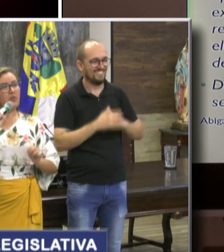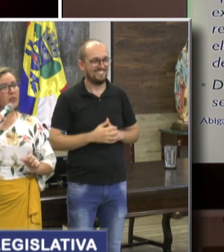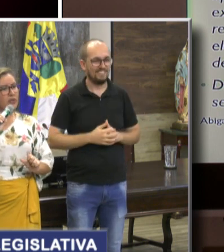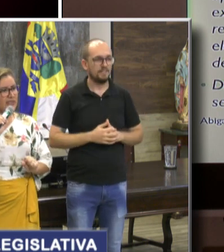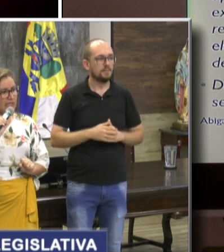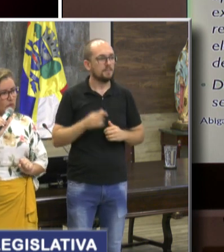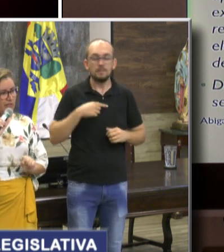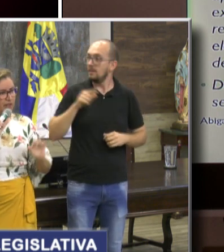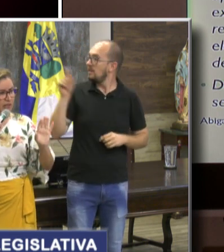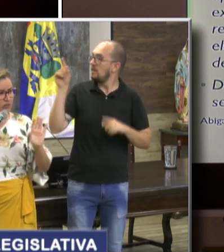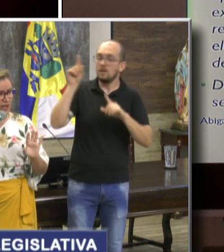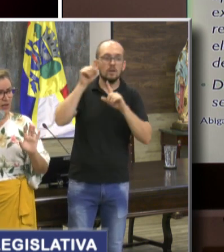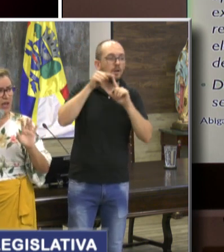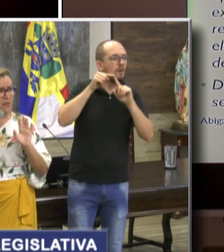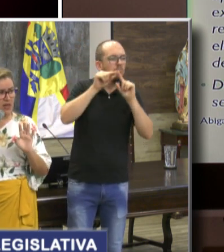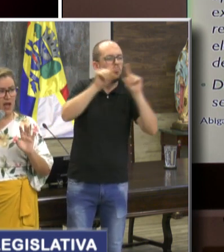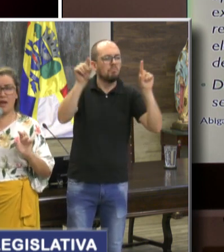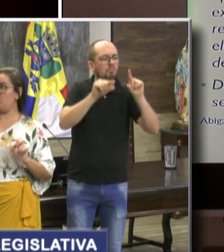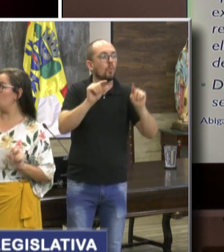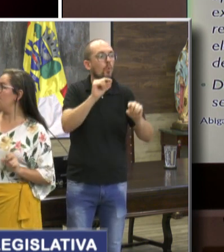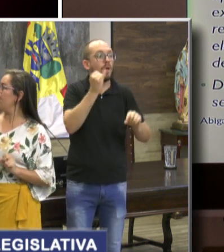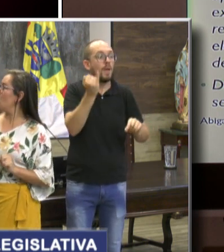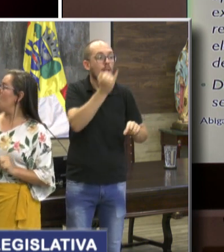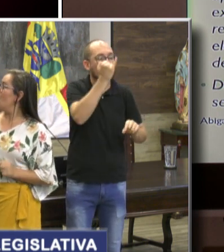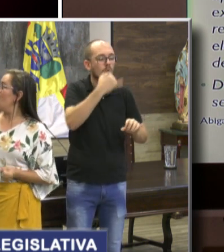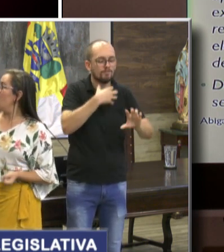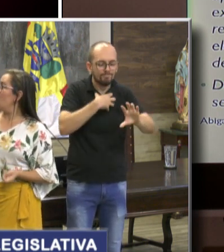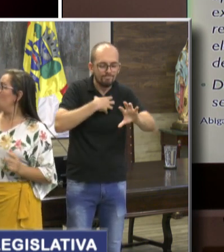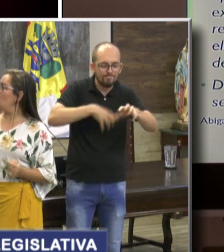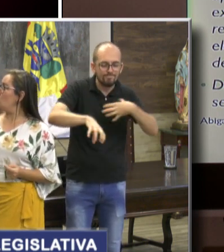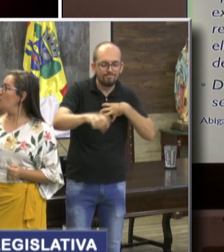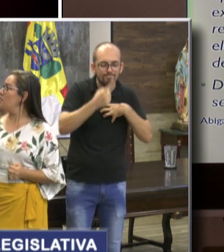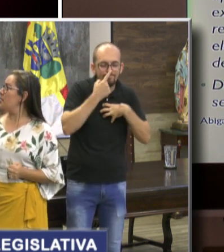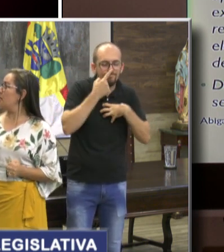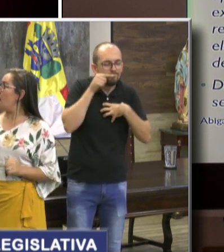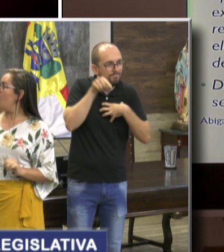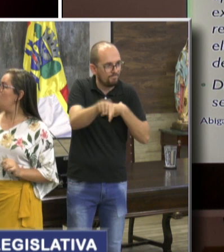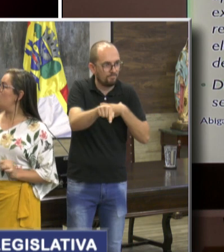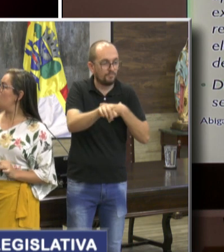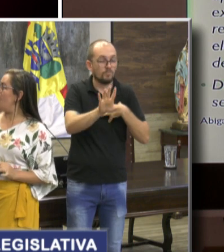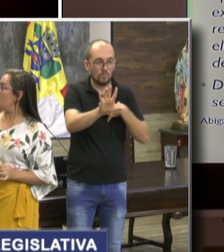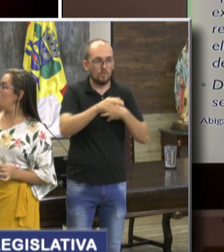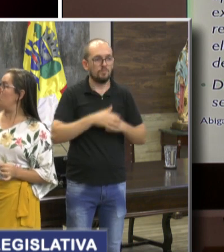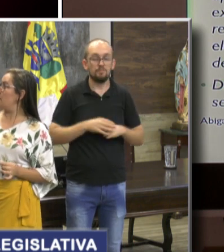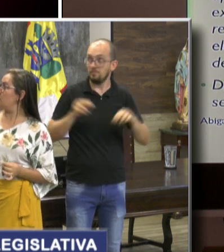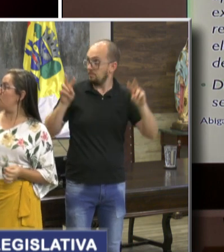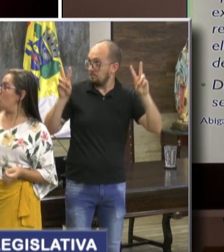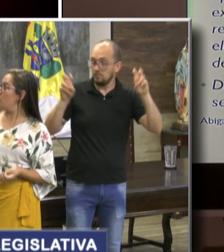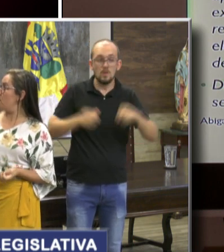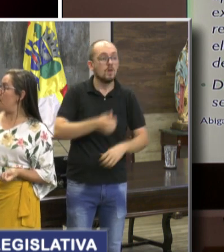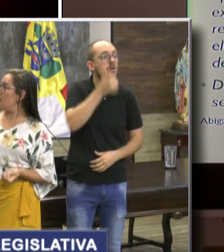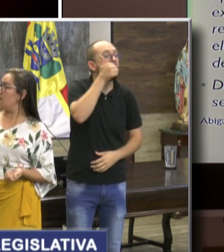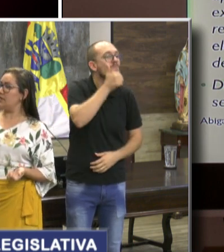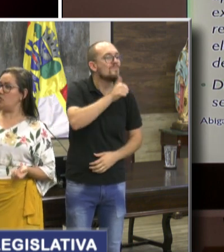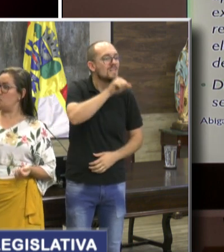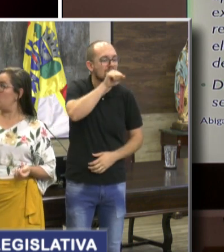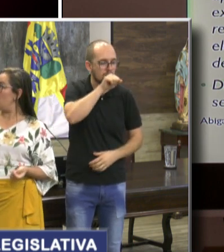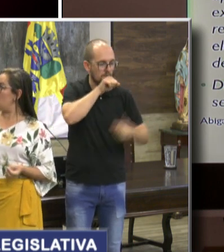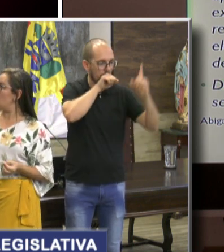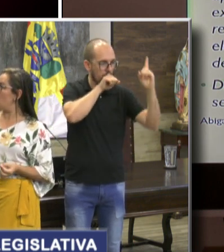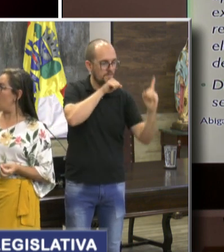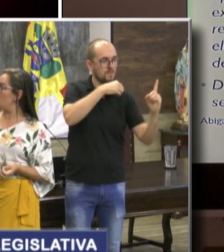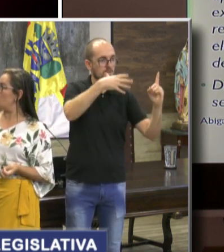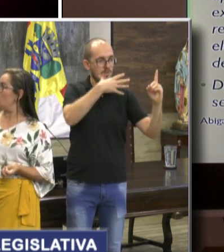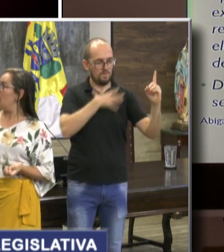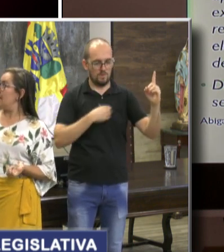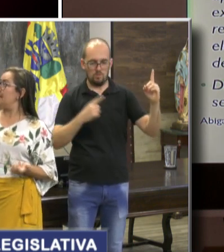pouquinho sobre a importância do afeto, tá? É bem rápido. Quando uma mãe abre os braços para receber um bebê que dá seus